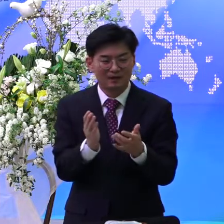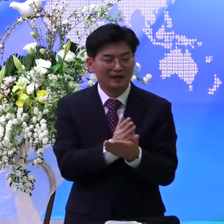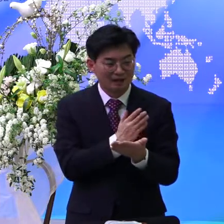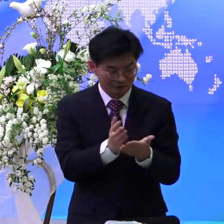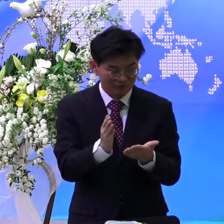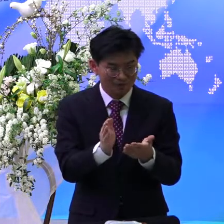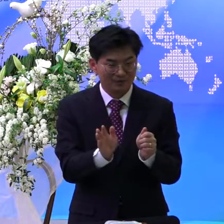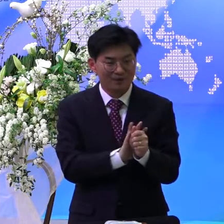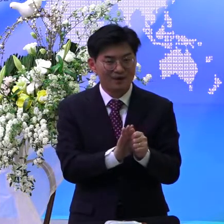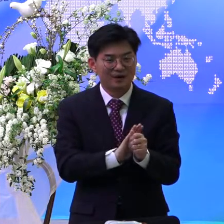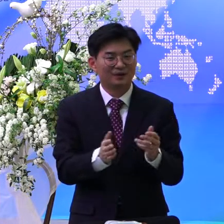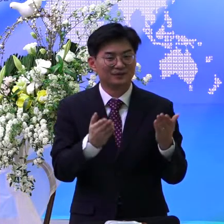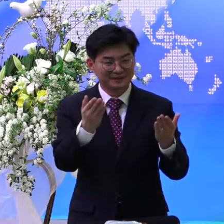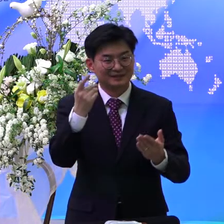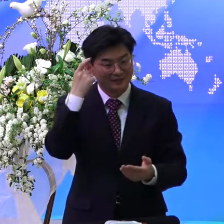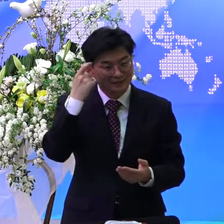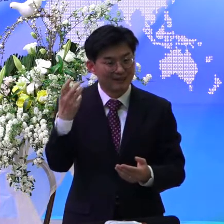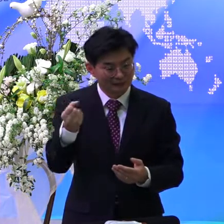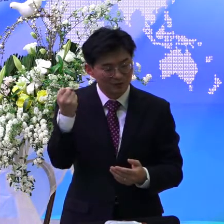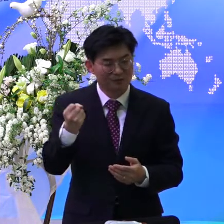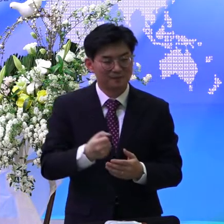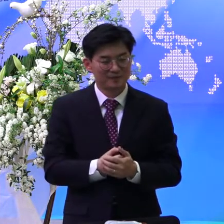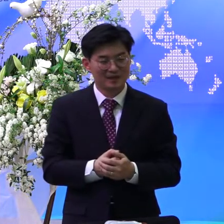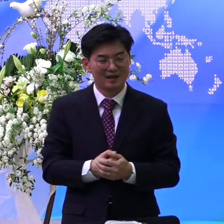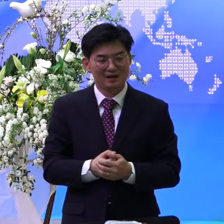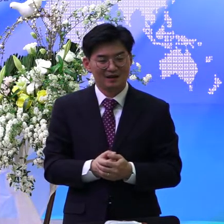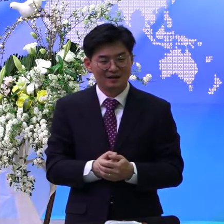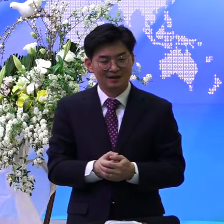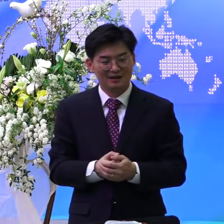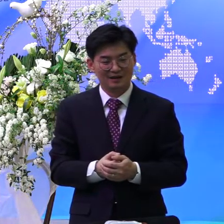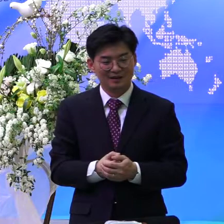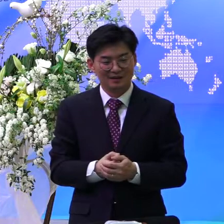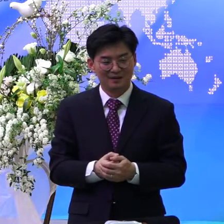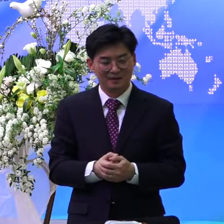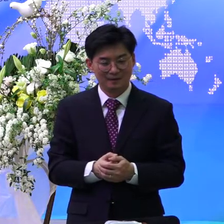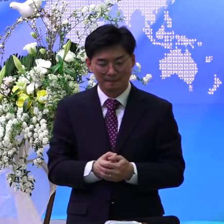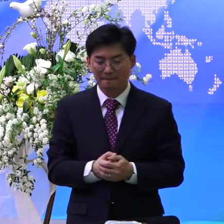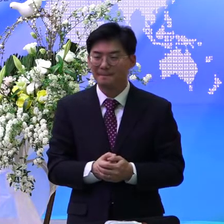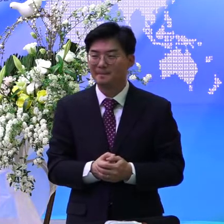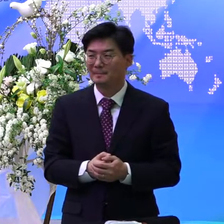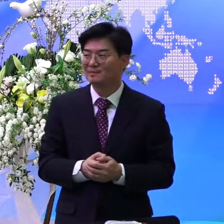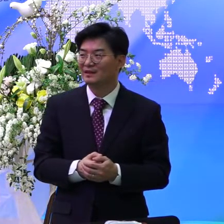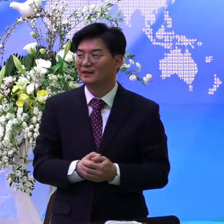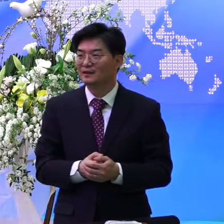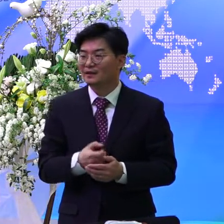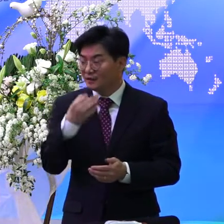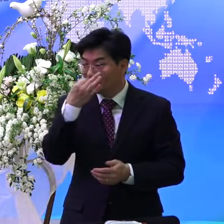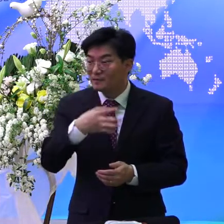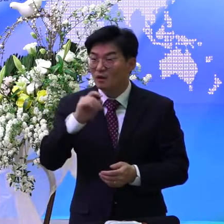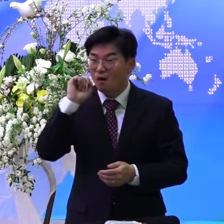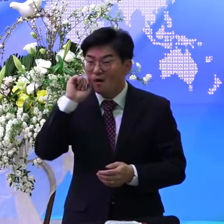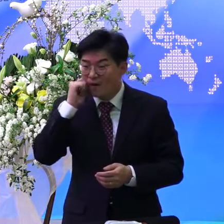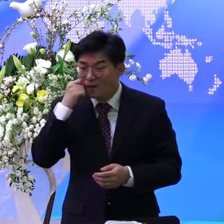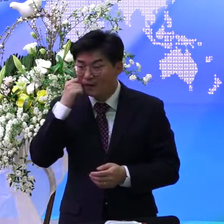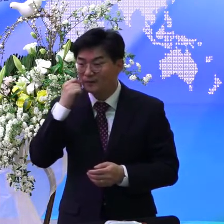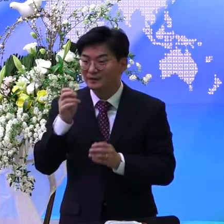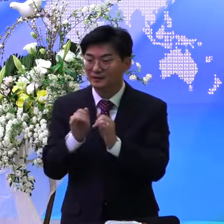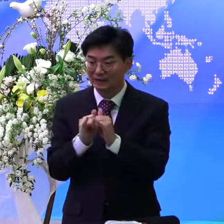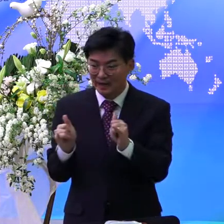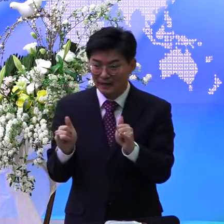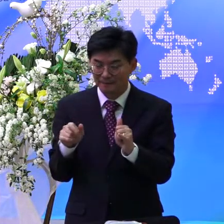흘려보내야 된다라고 생각하면서 가맹점을 하나를 열어주게 됐습니다. 정말 힘들고 어렵게 장사하고 있었던